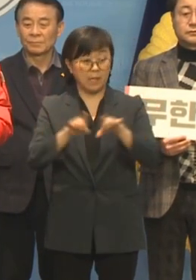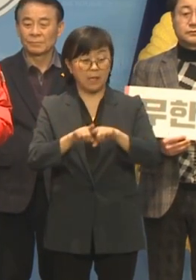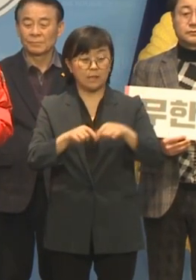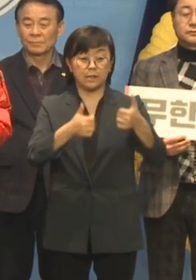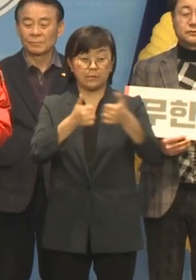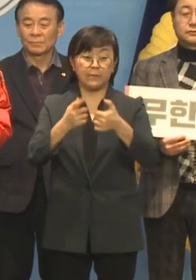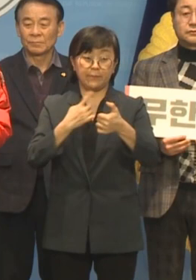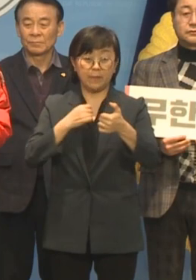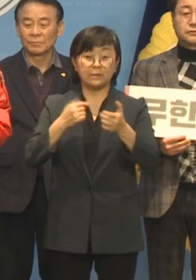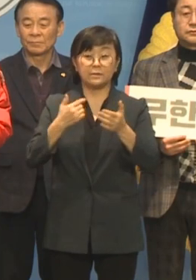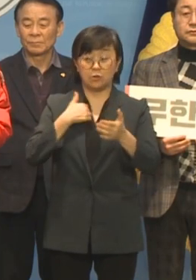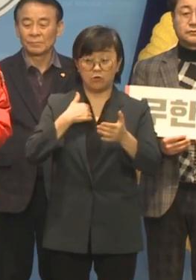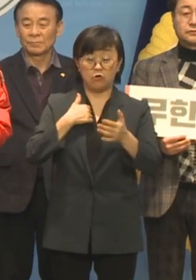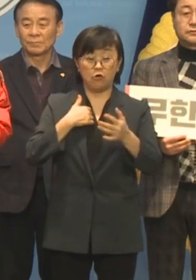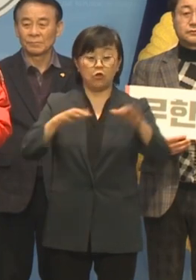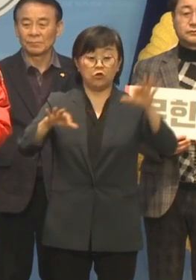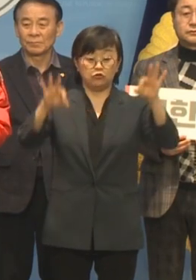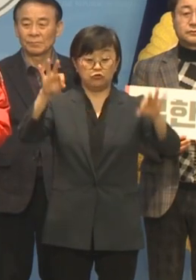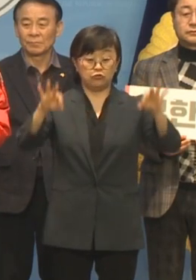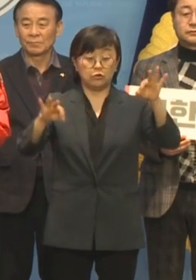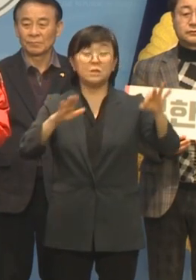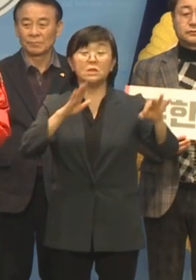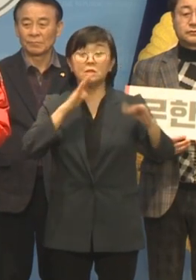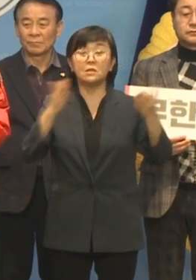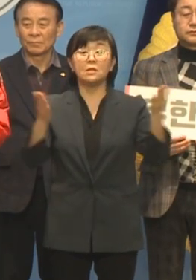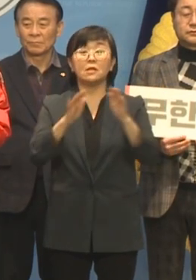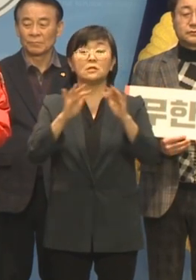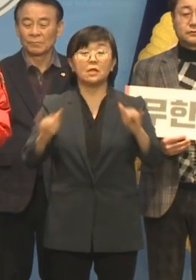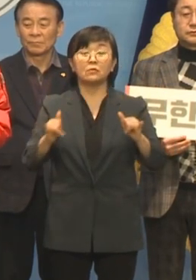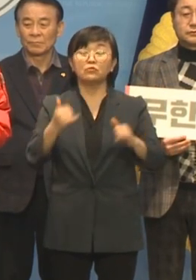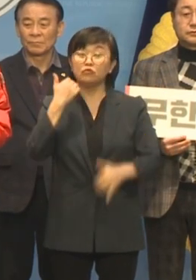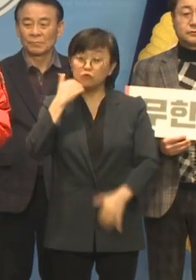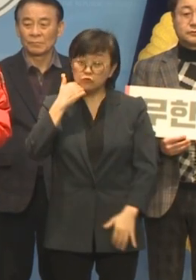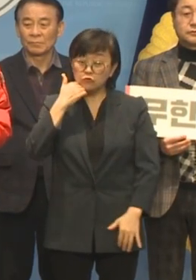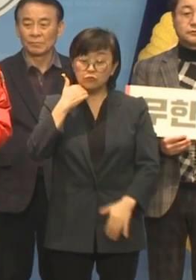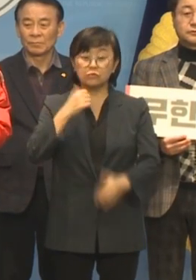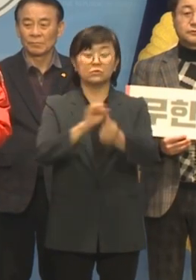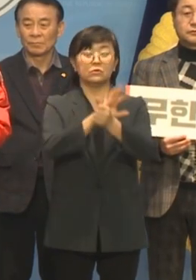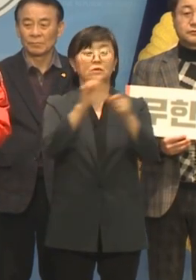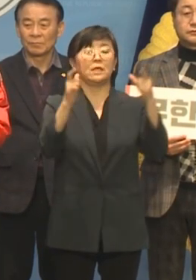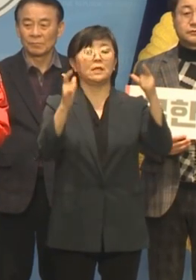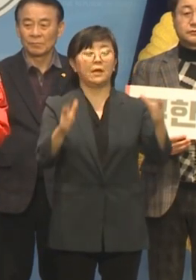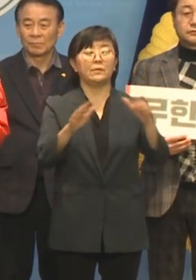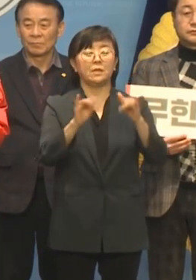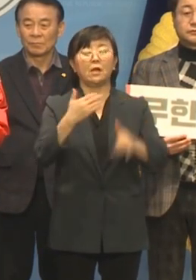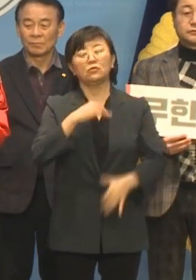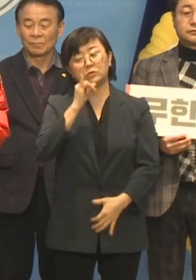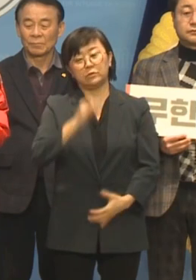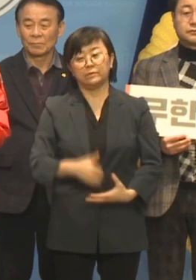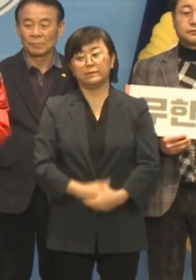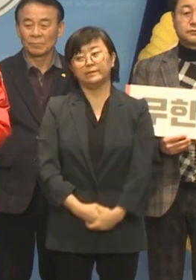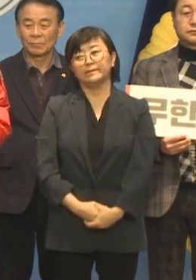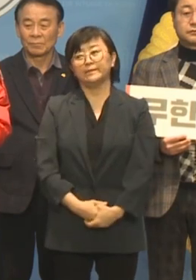장진영. 둘 중 누가 진짜 일꾼이지 동작갑 주민들은 이미 알고 있습니다.